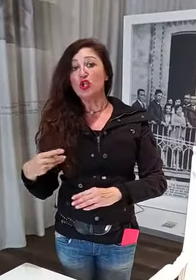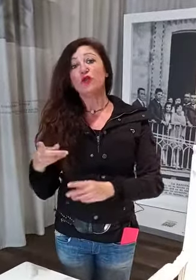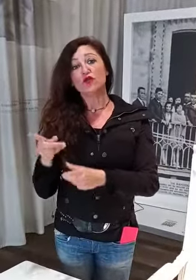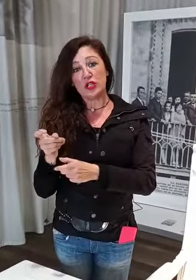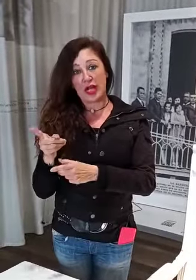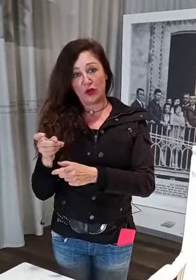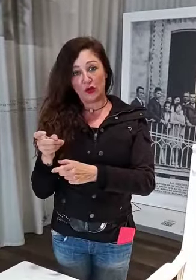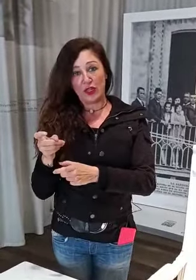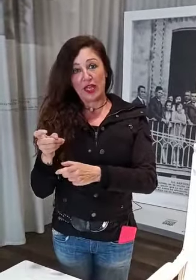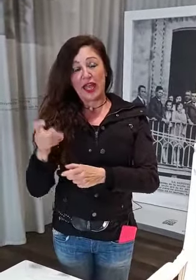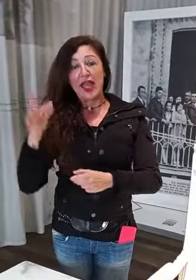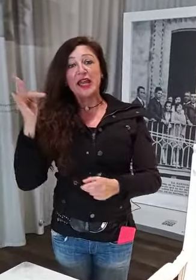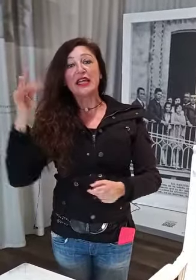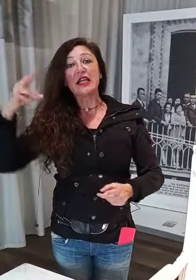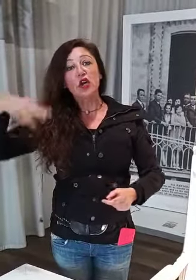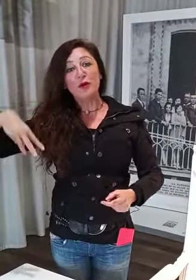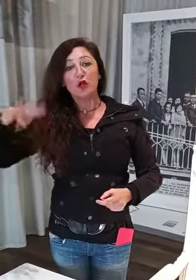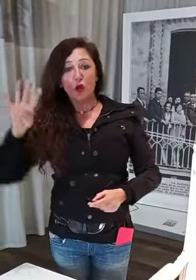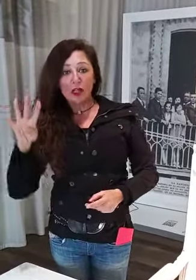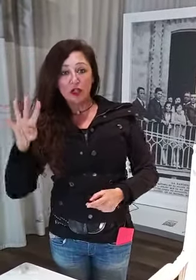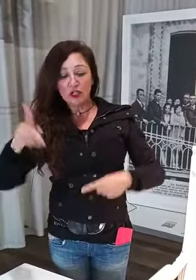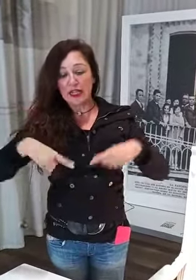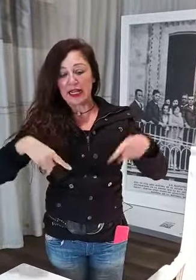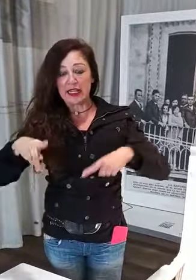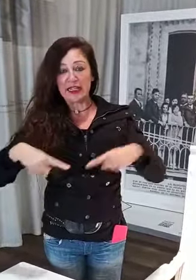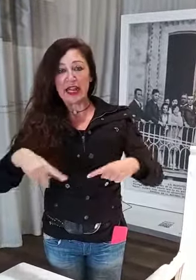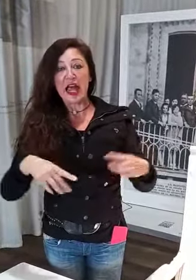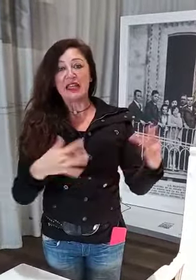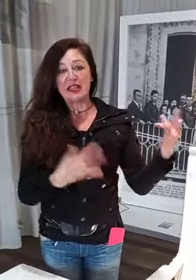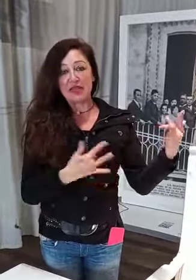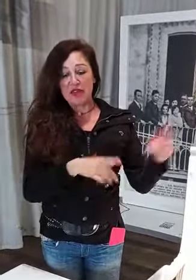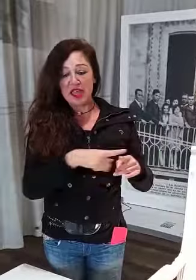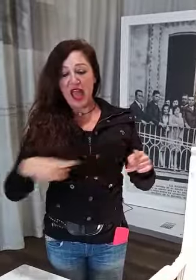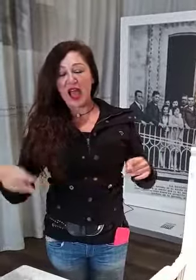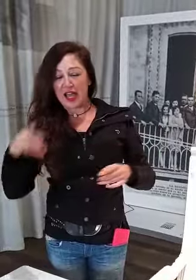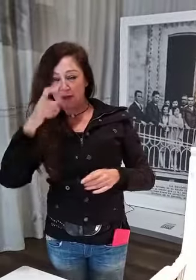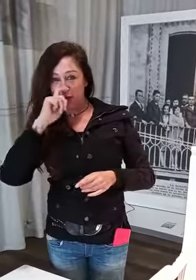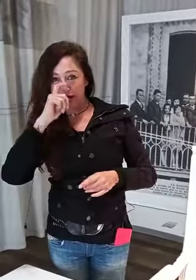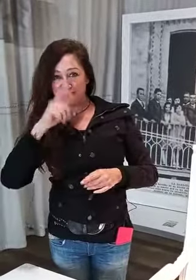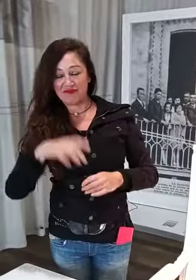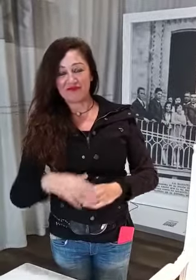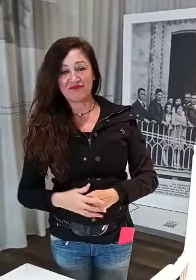lo fusilaron, en el kilómetro 4 de la carretera de Sevilla a Carmona.